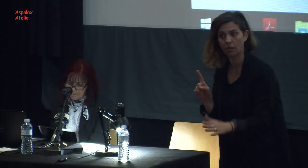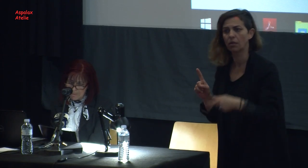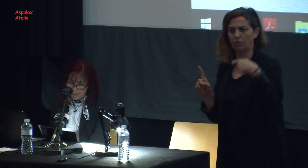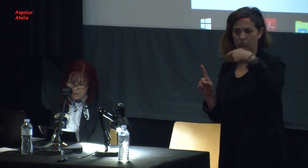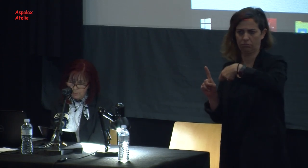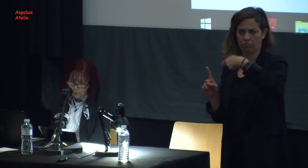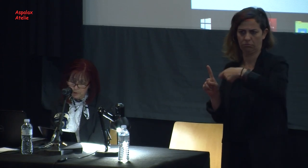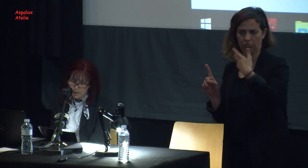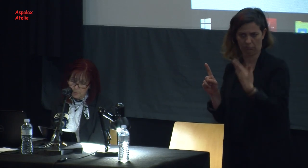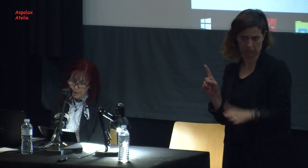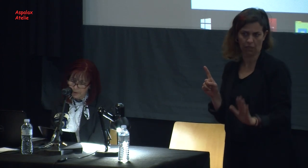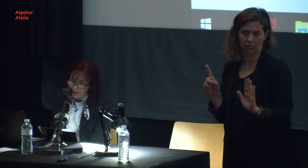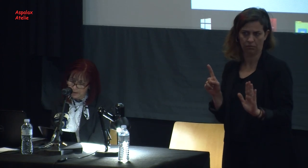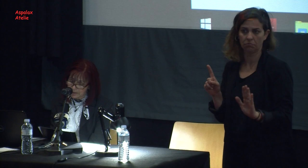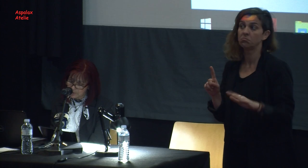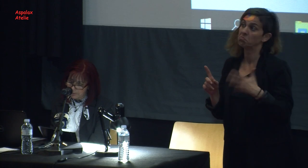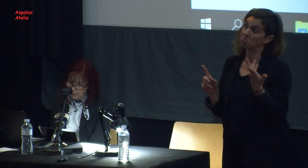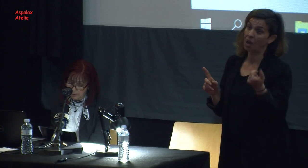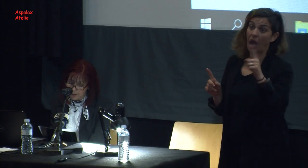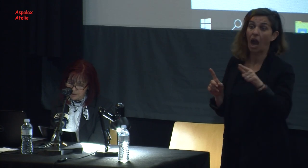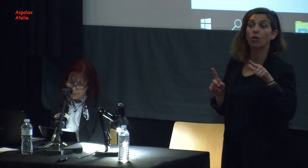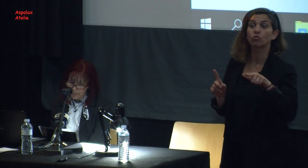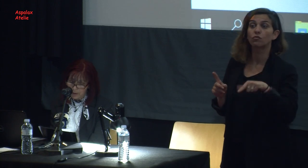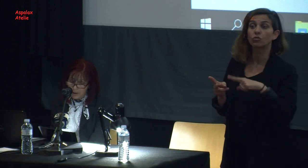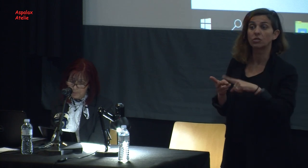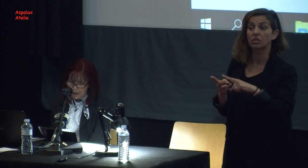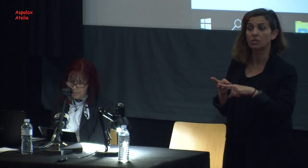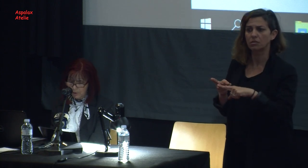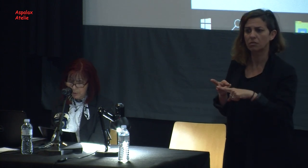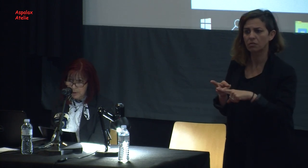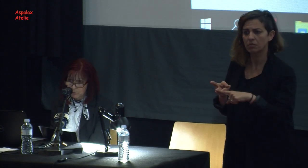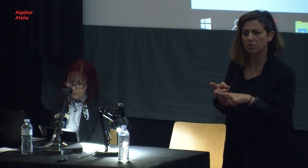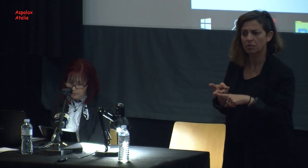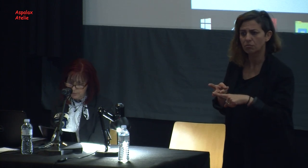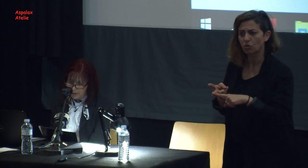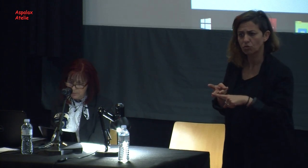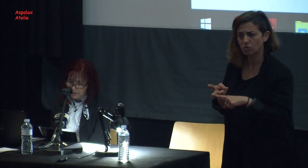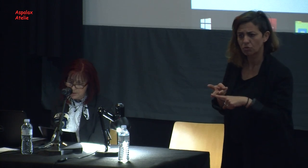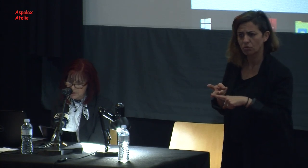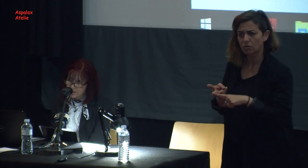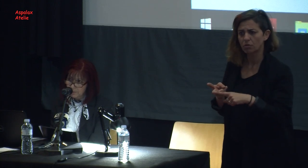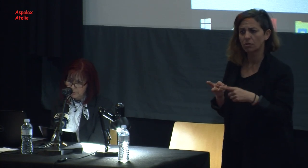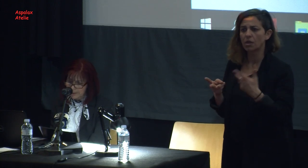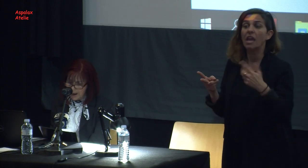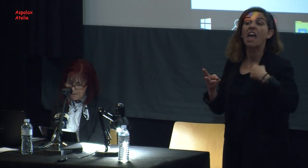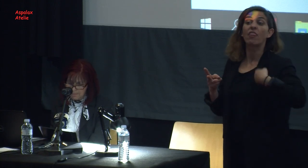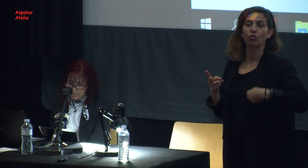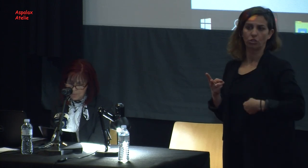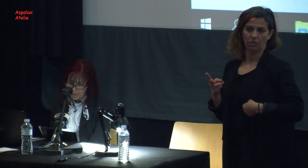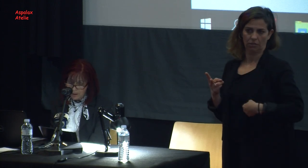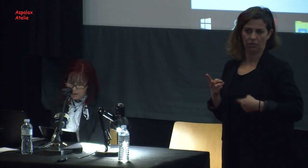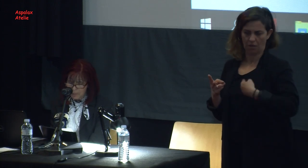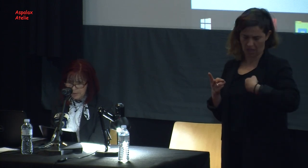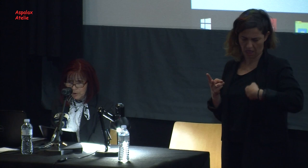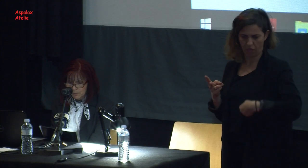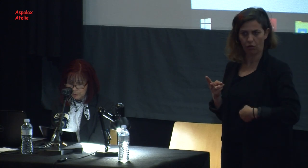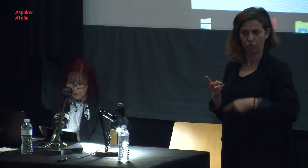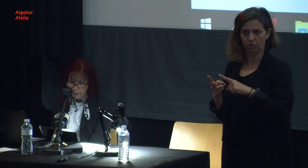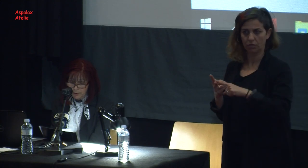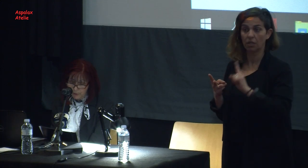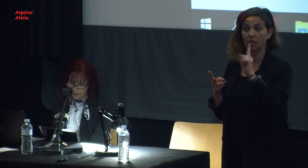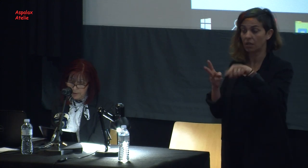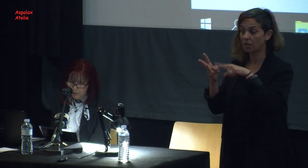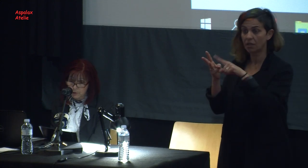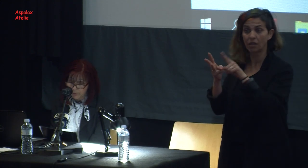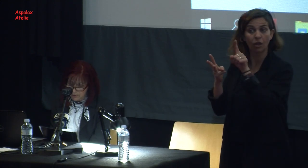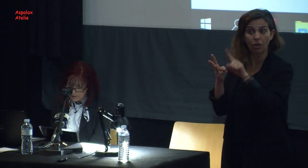αμείβεται. Φροντιστής μπορεί να είναι και ένας εθελοντής. Με επιλογή του προσφέρει υπηρεσίες εθελοντικά. Υπάρχει όμως και